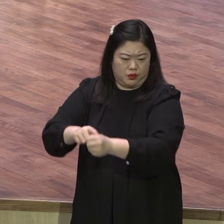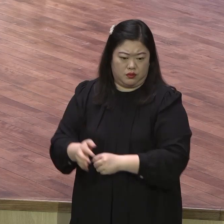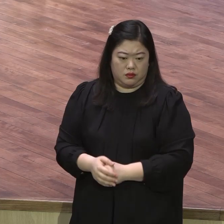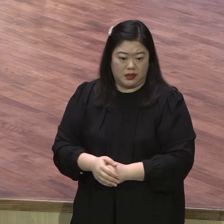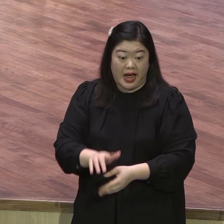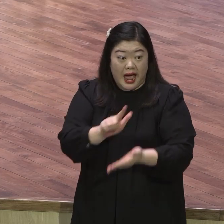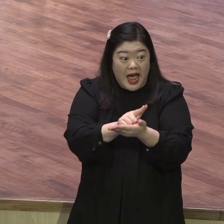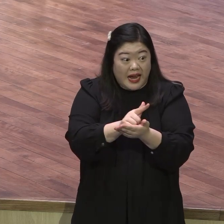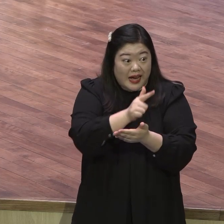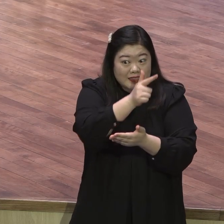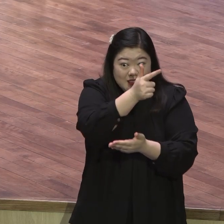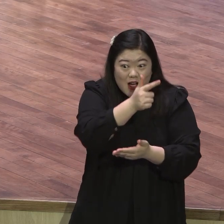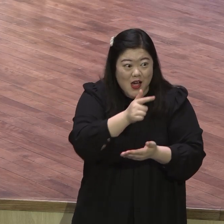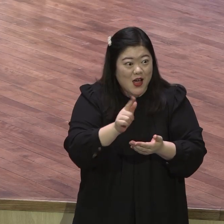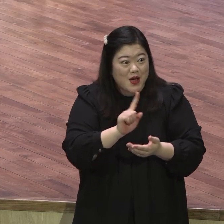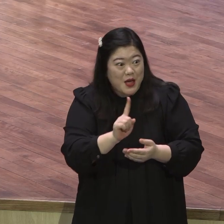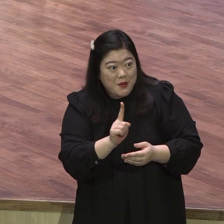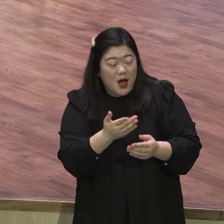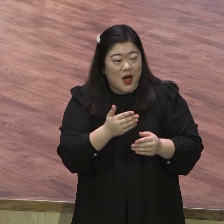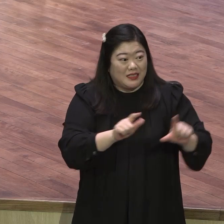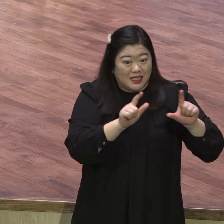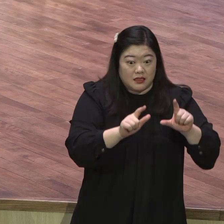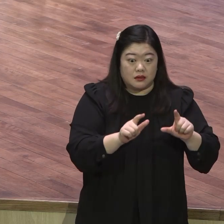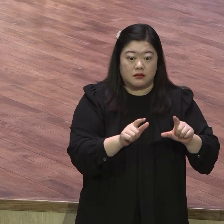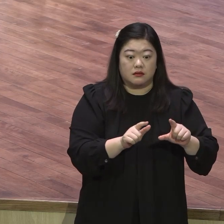해주려고 누구 하고 사이가 좋아서 누구 하고 친해서